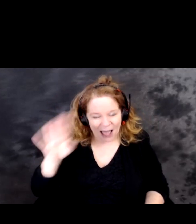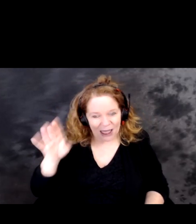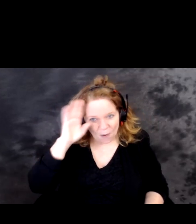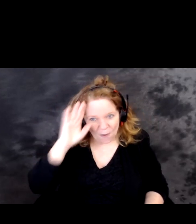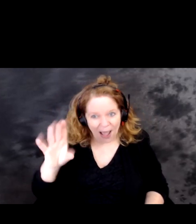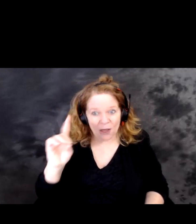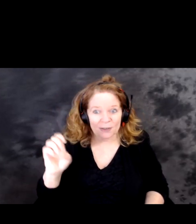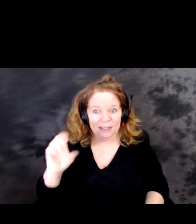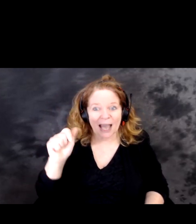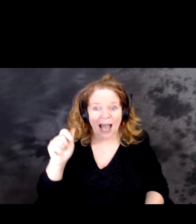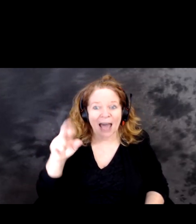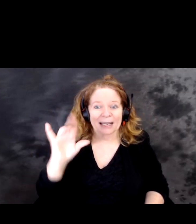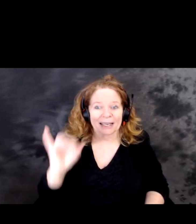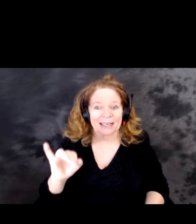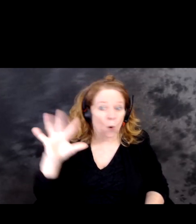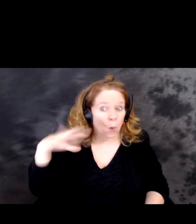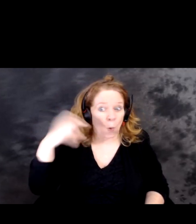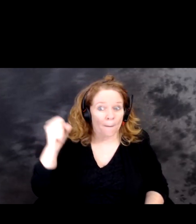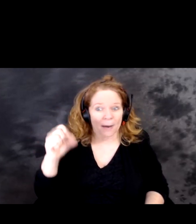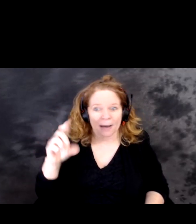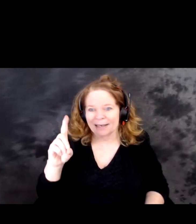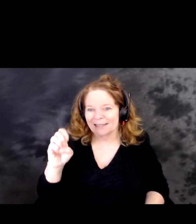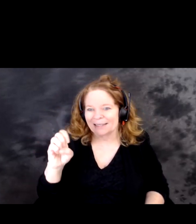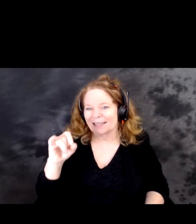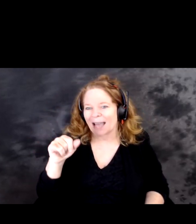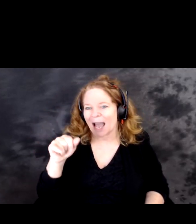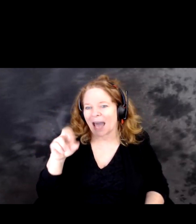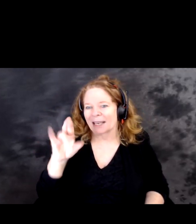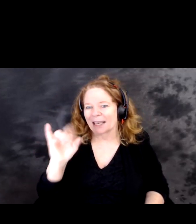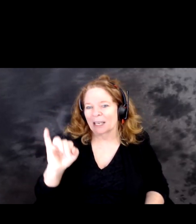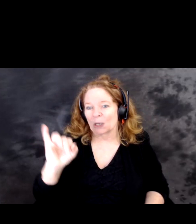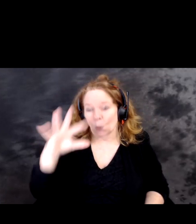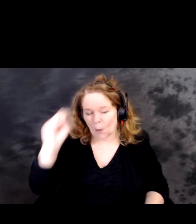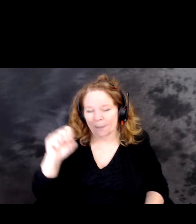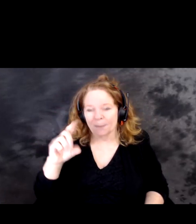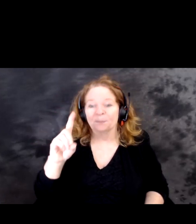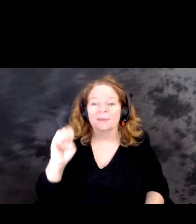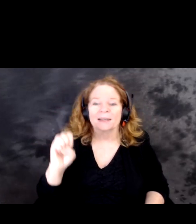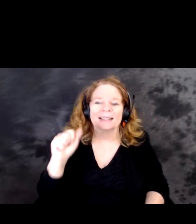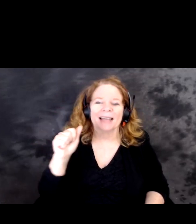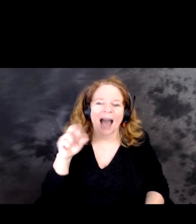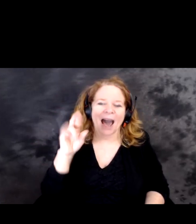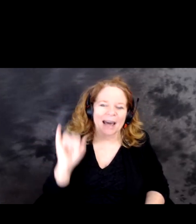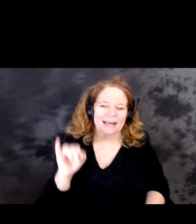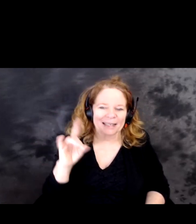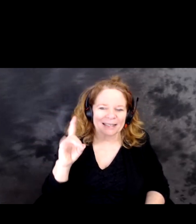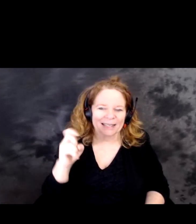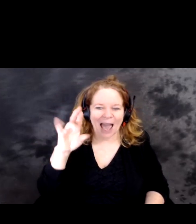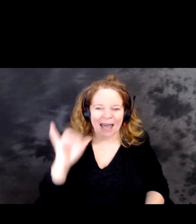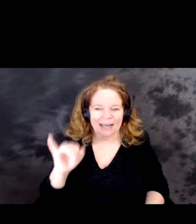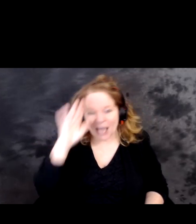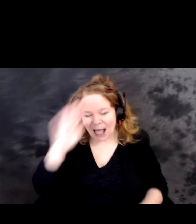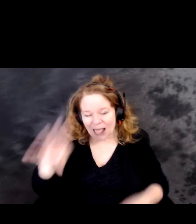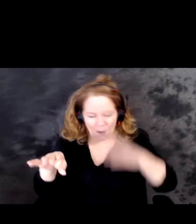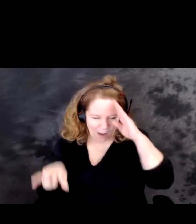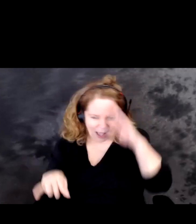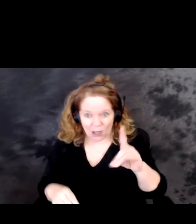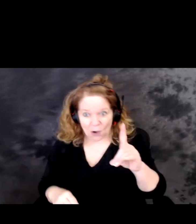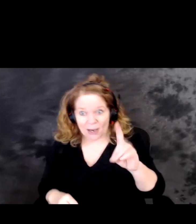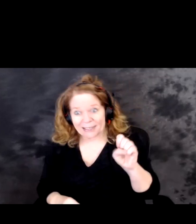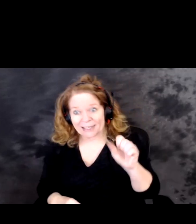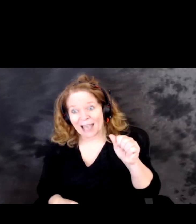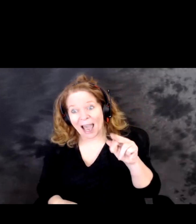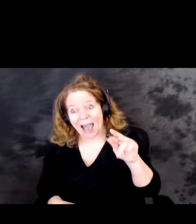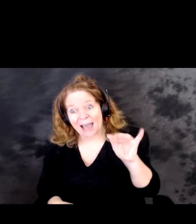Hola, hola, hola, The Harry. The Harry, woo, The Harry. Hola, hola, hola, hola,